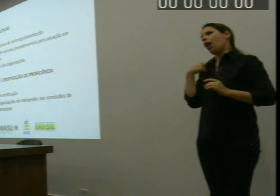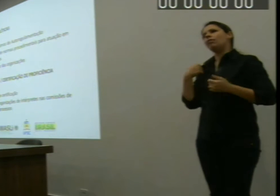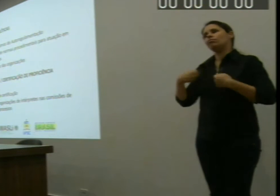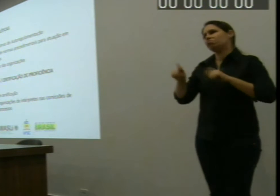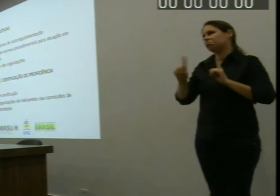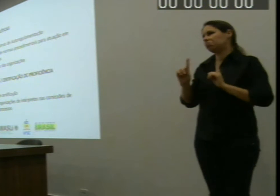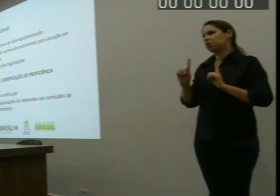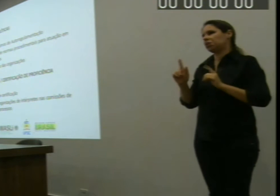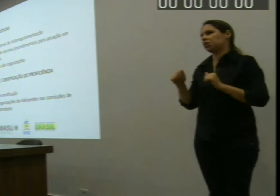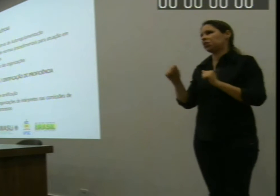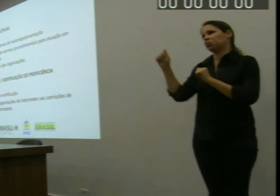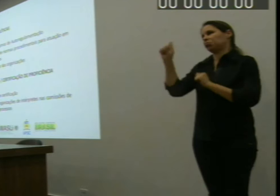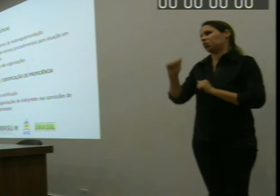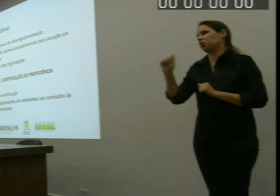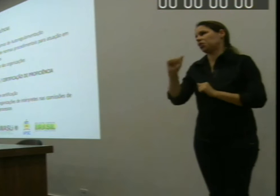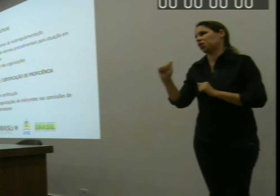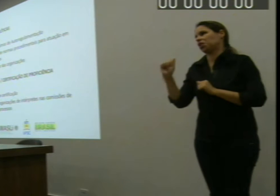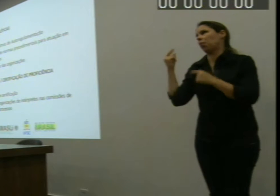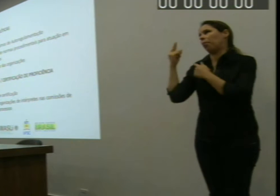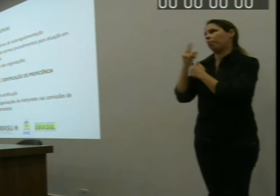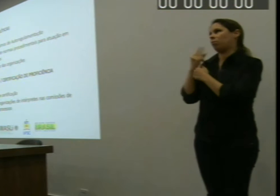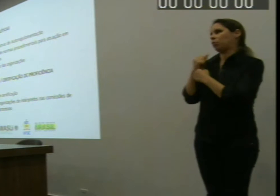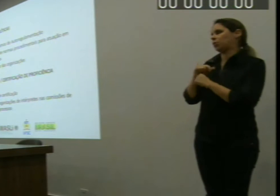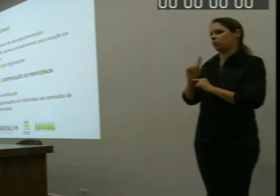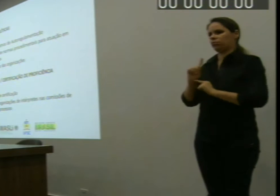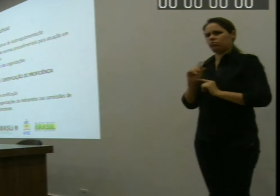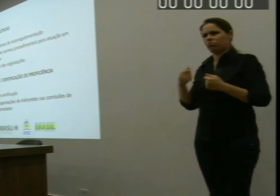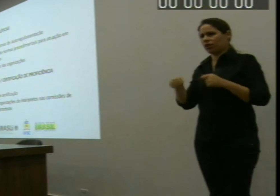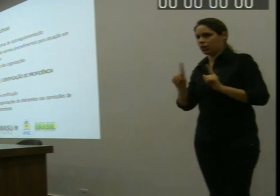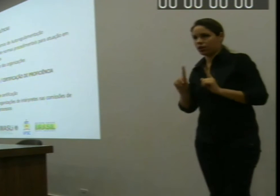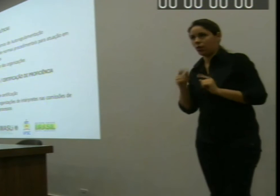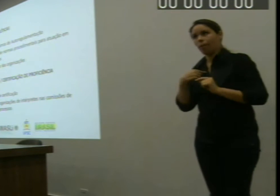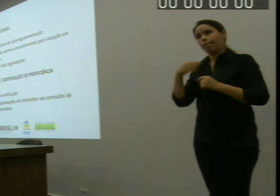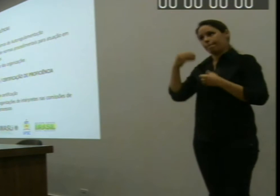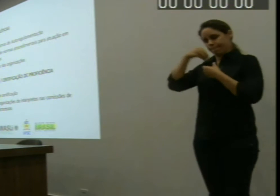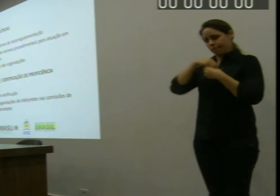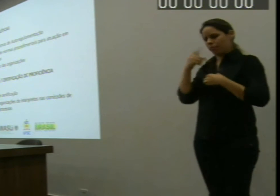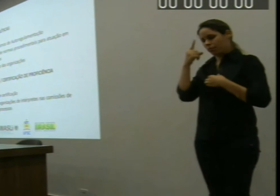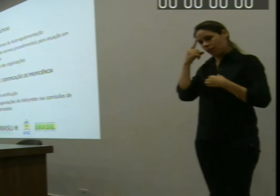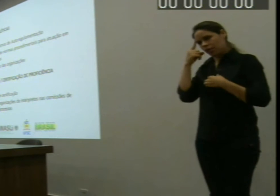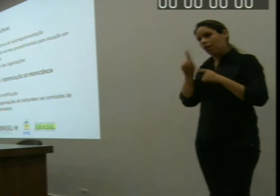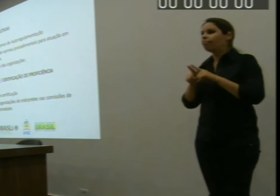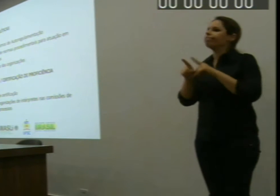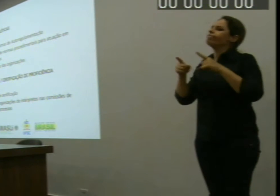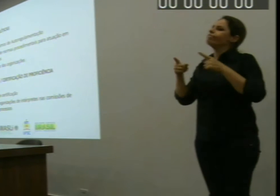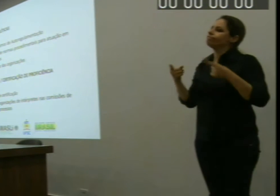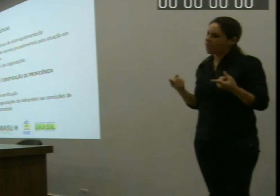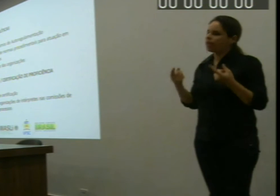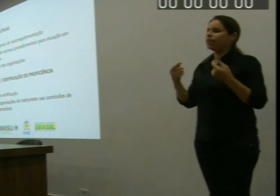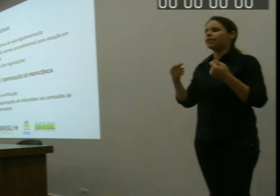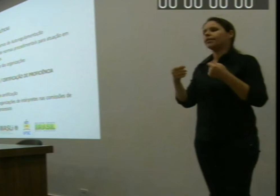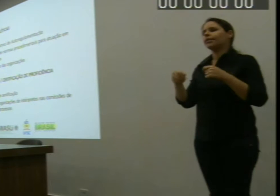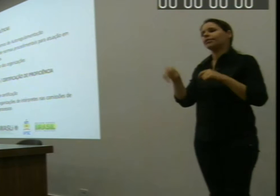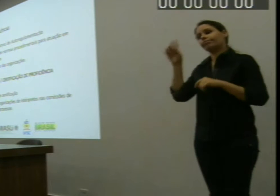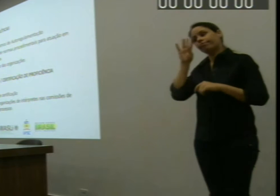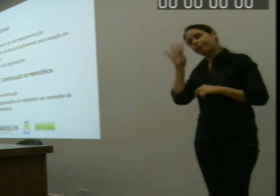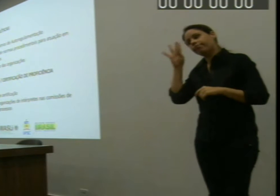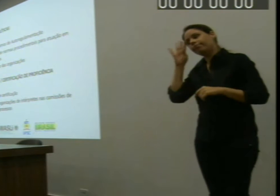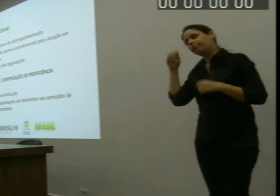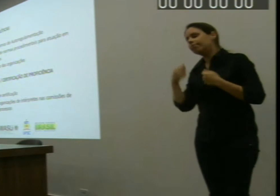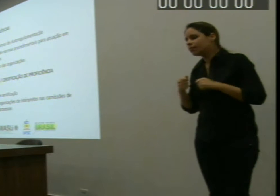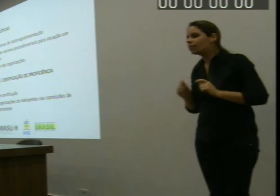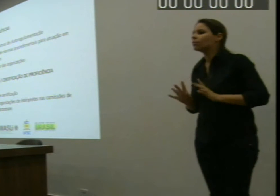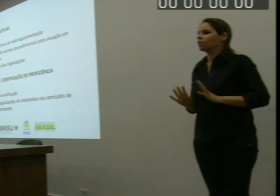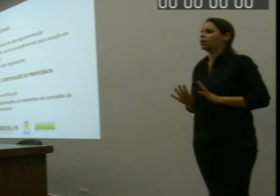defendendo a gente tem muito isso Aliás a gente tem isso não só na nossa organização como em outras também muitos profissionais T essa